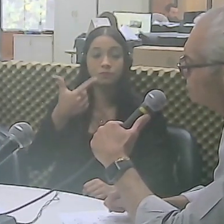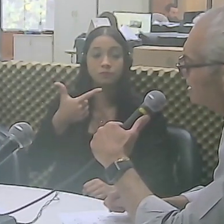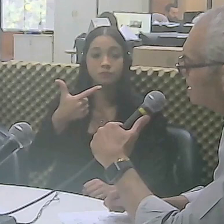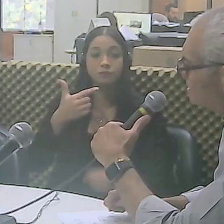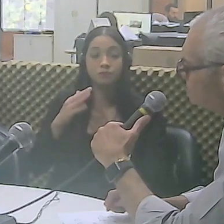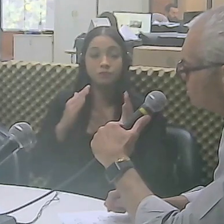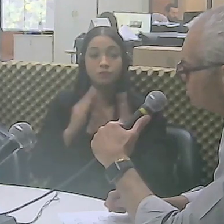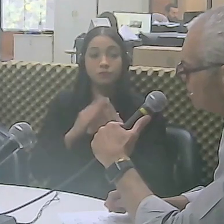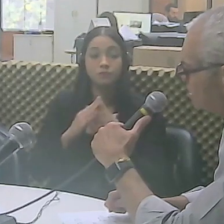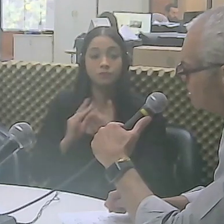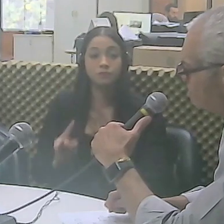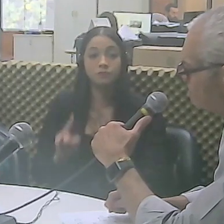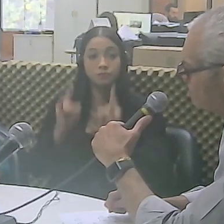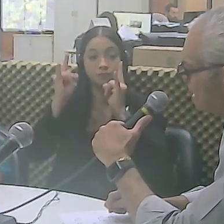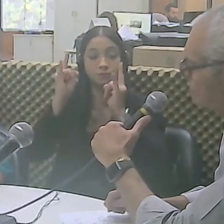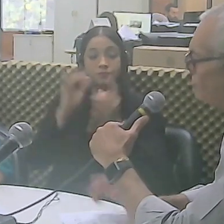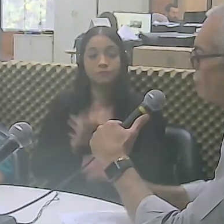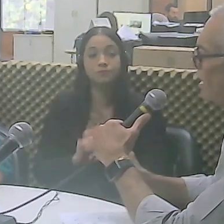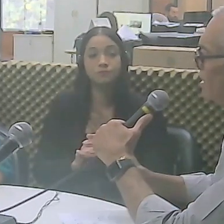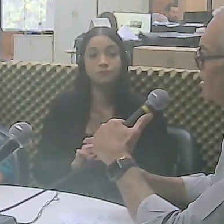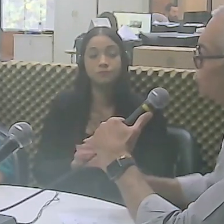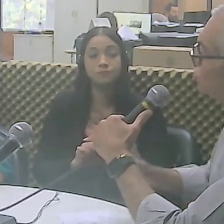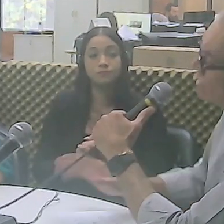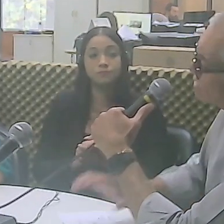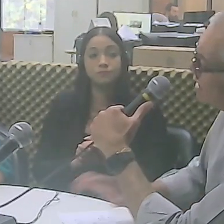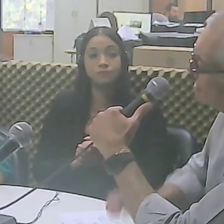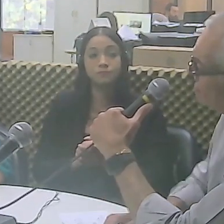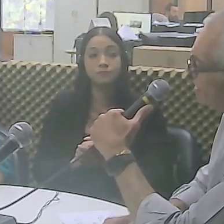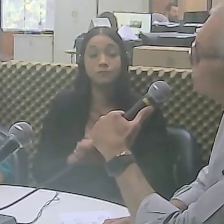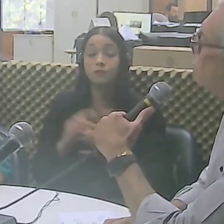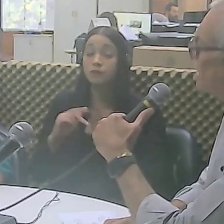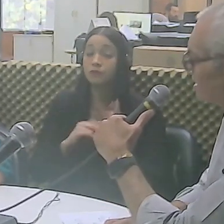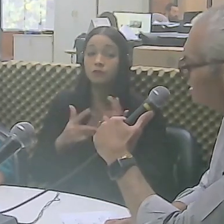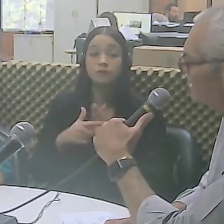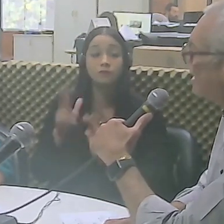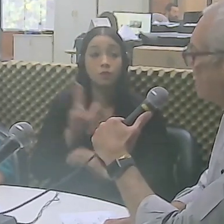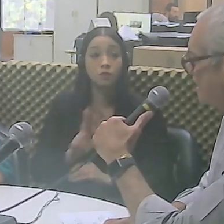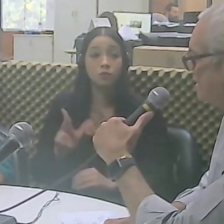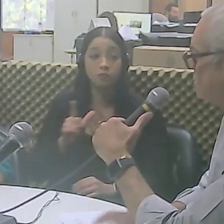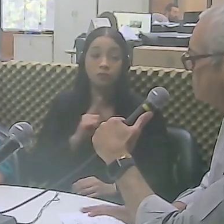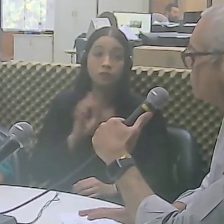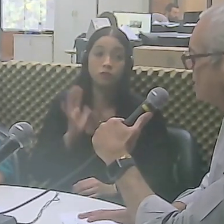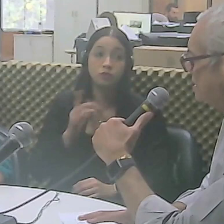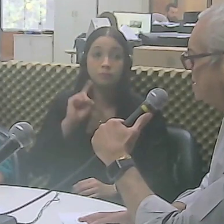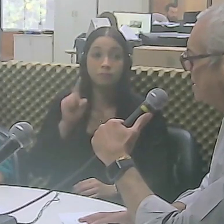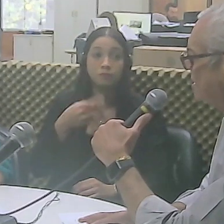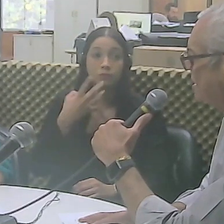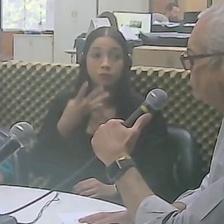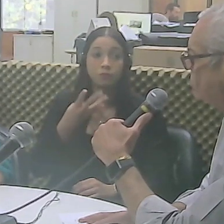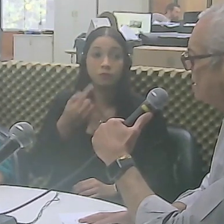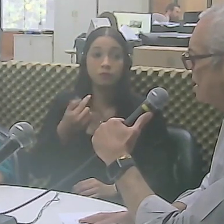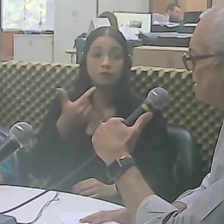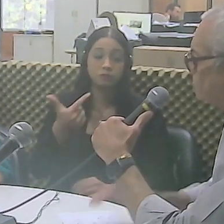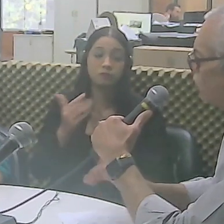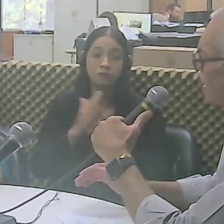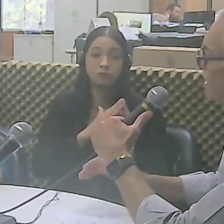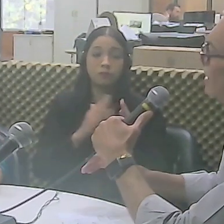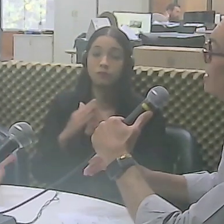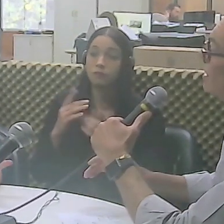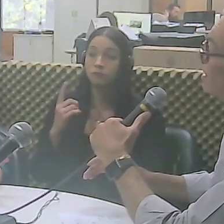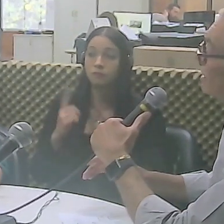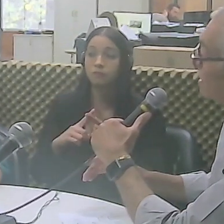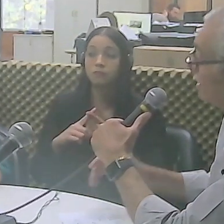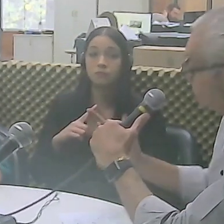1.472 unidades habitacionais. Tá? Isso não significa que Uberlândia terá essas 1.472 casas. Mas porque já